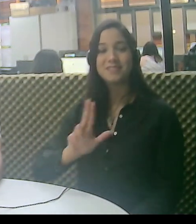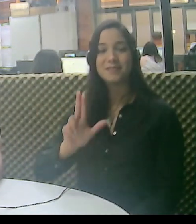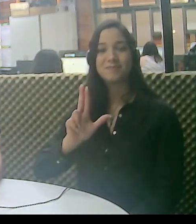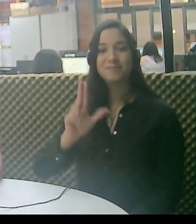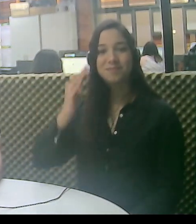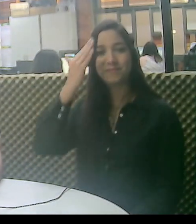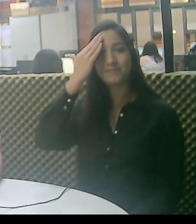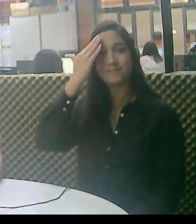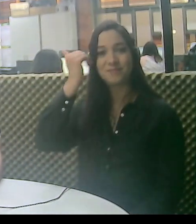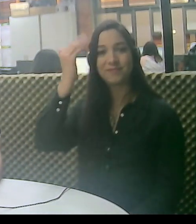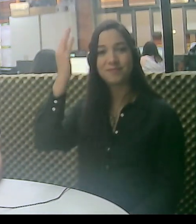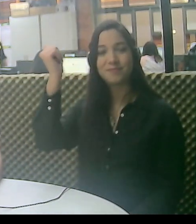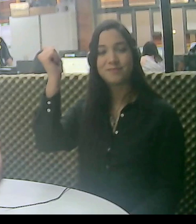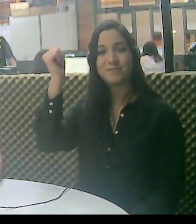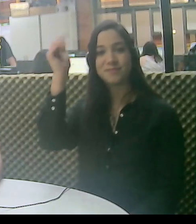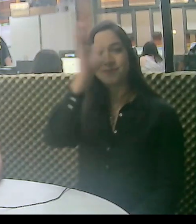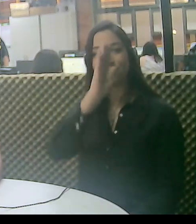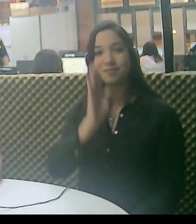Uberlândia,